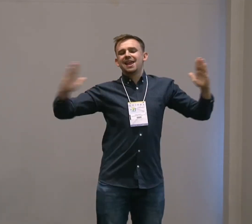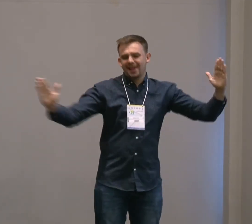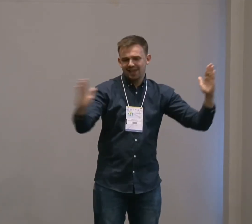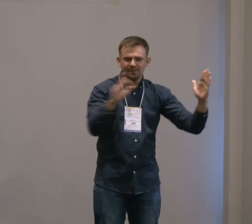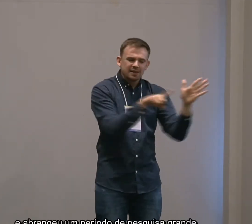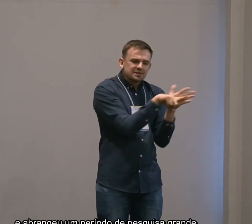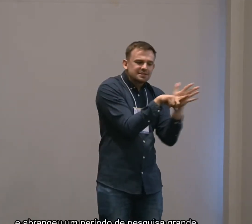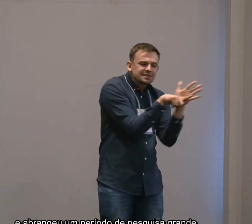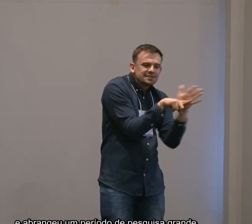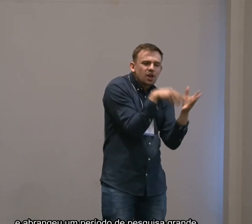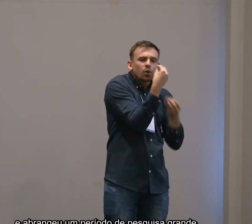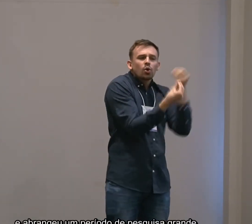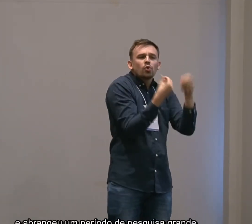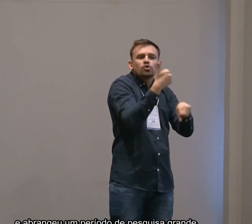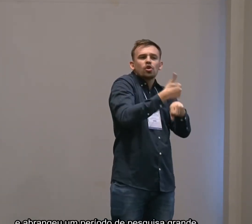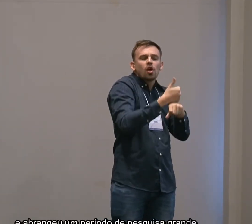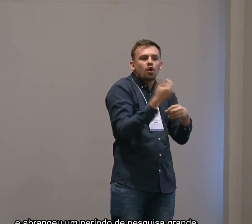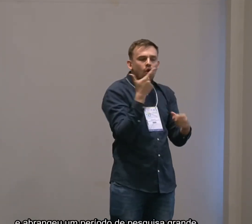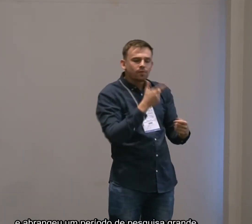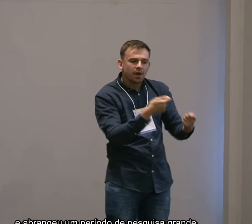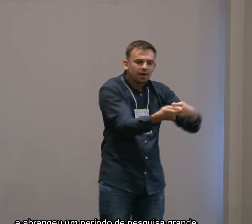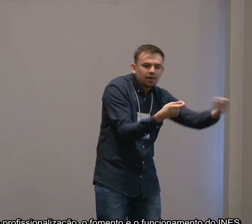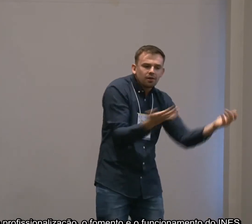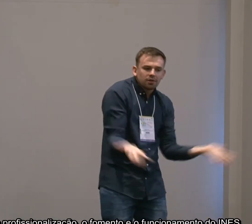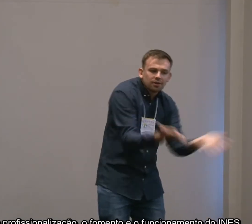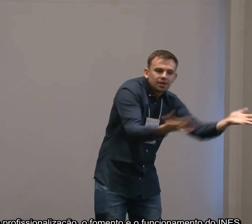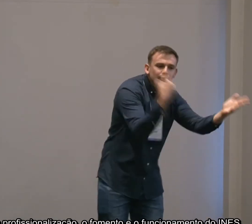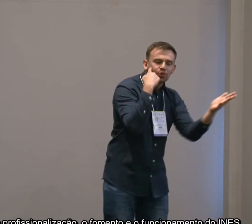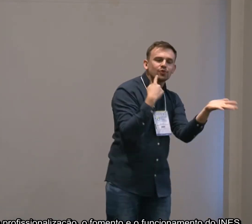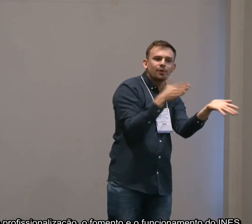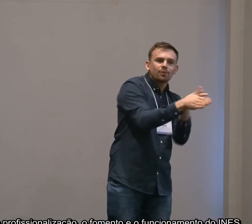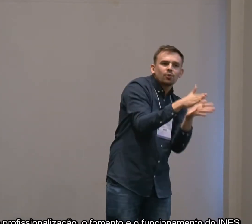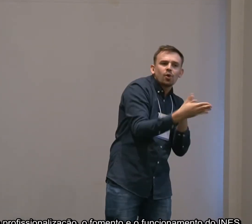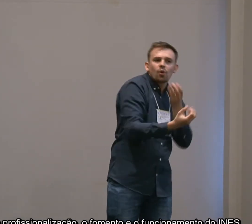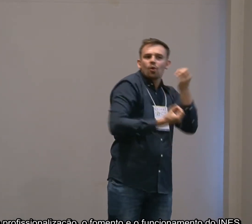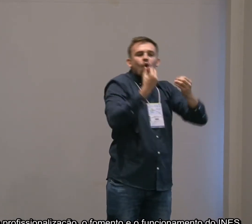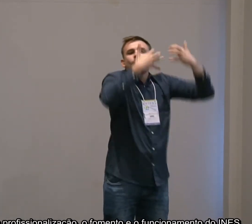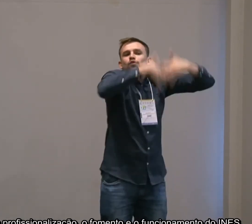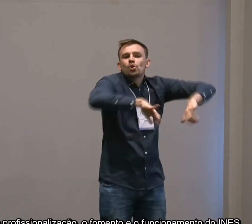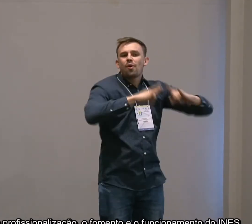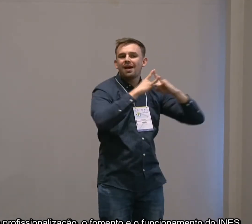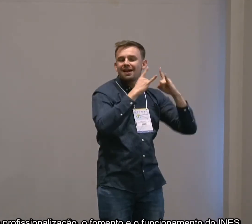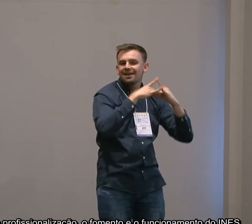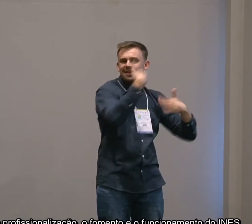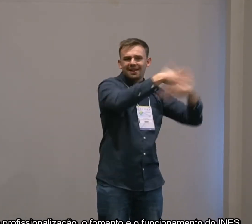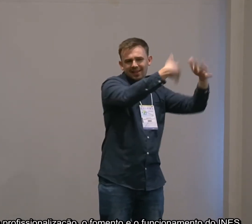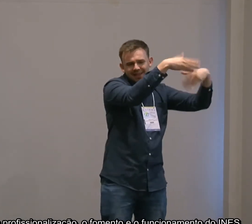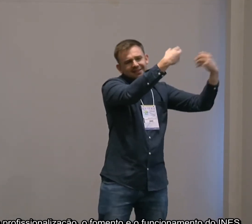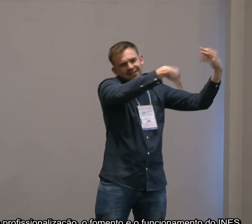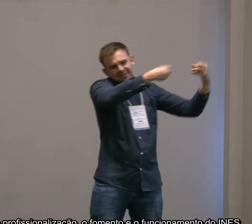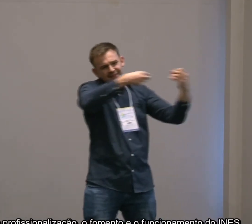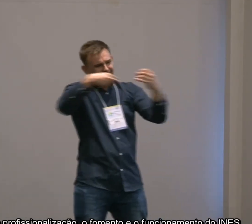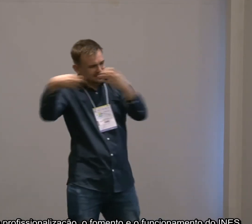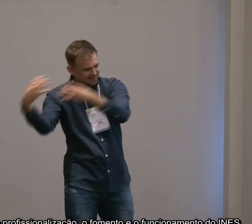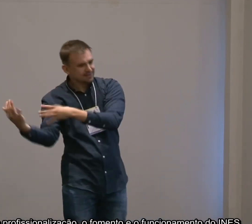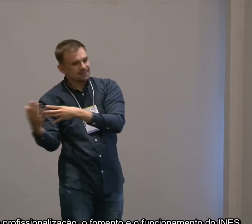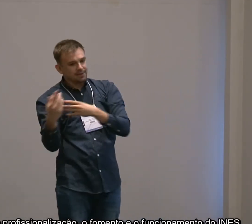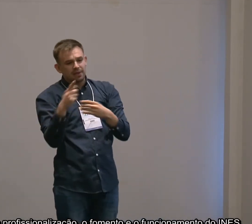e abrangeu um período de pesquisa grande sobre a profissionalização o fomento e o funcionamento do Instituto Nacional de Educação de